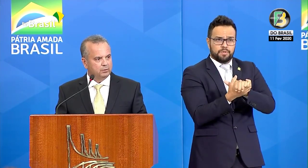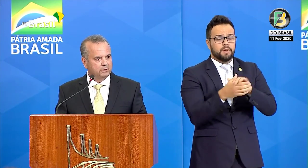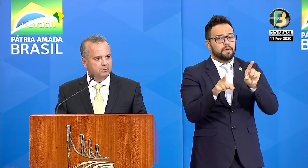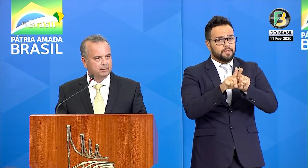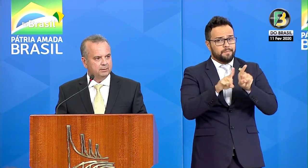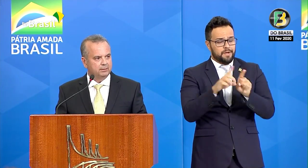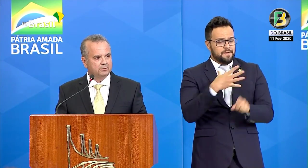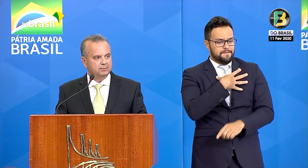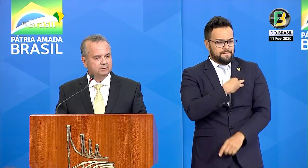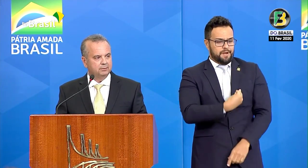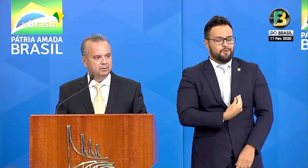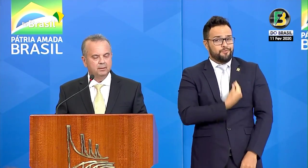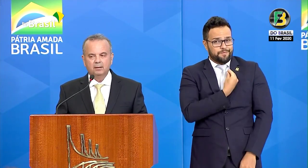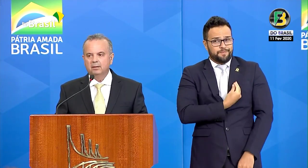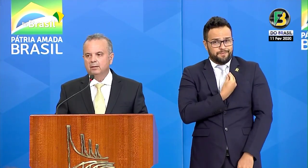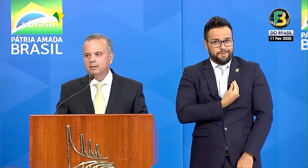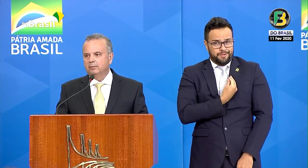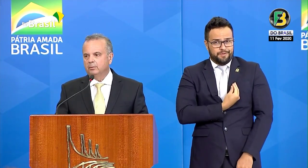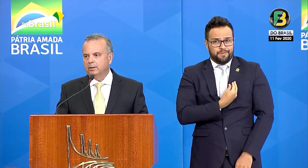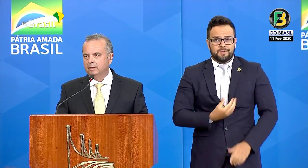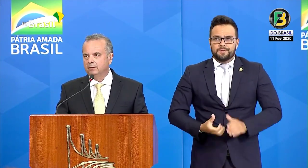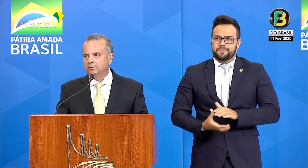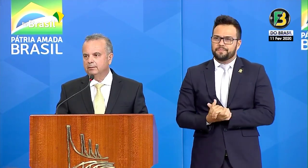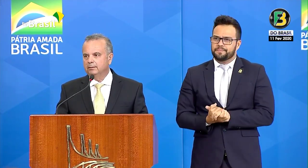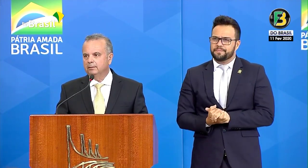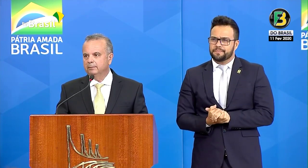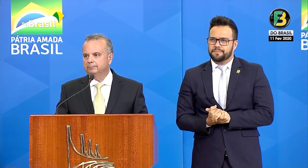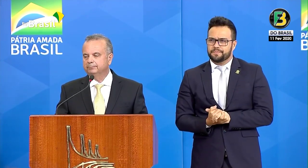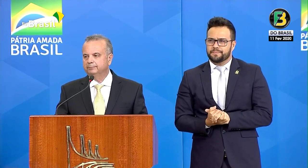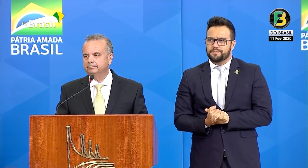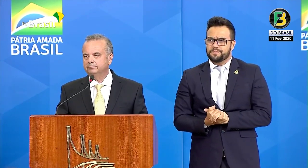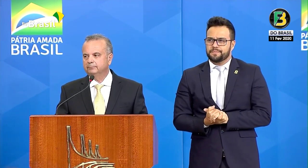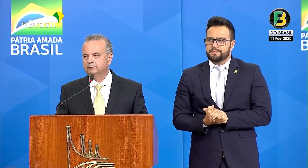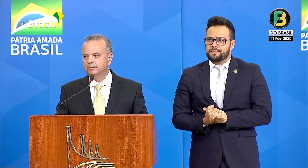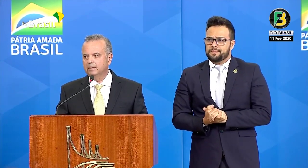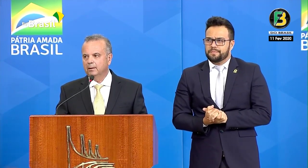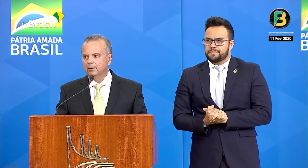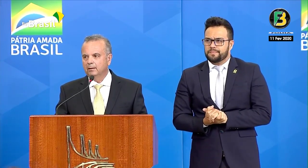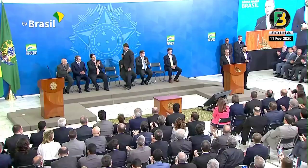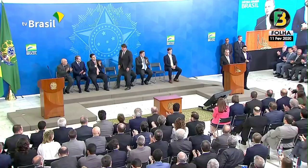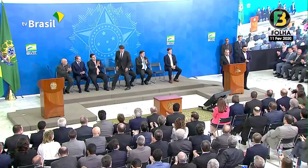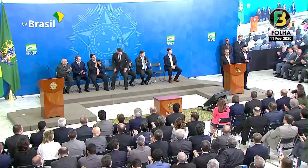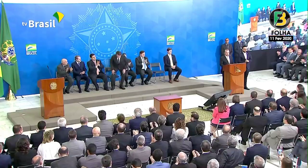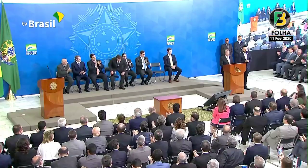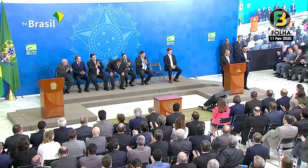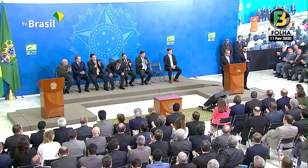meus filhos aqui presentes, né? Por aqueles